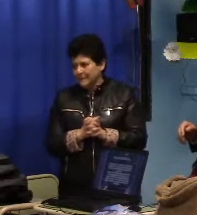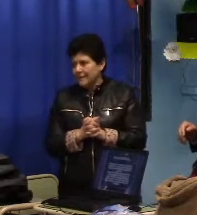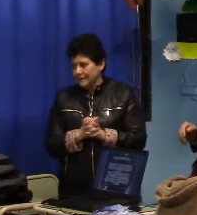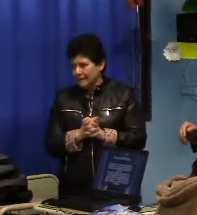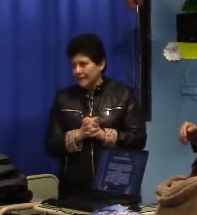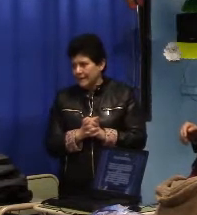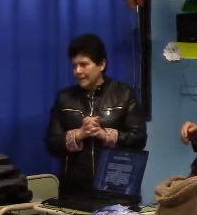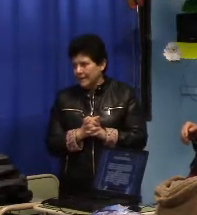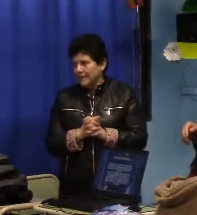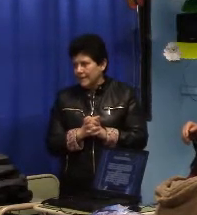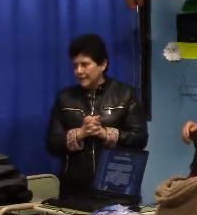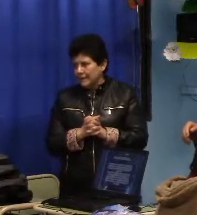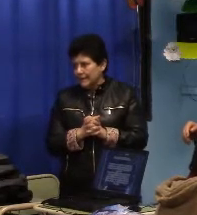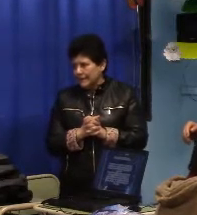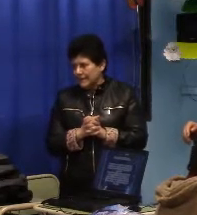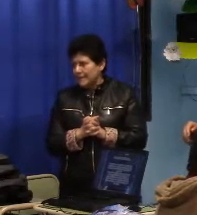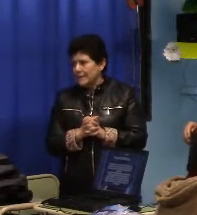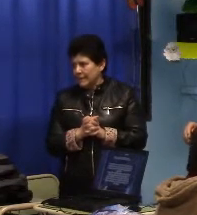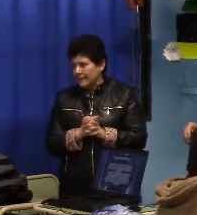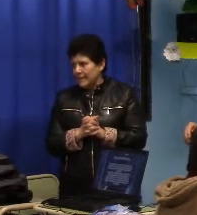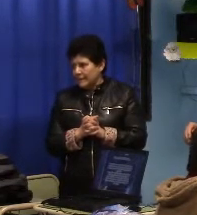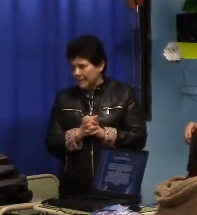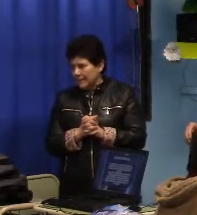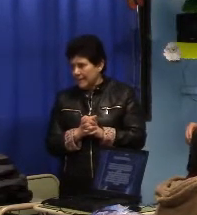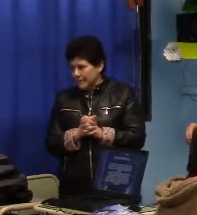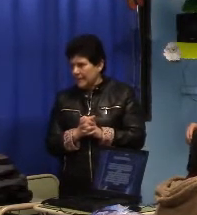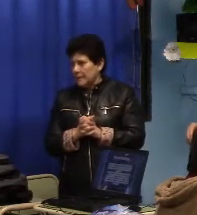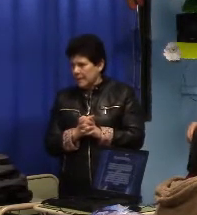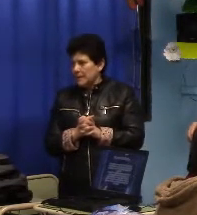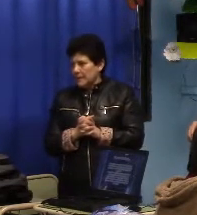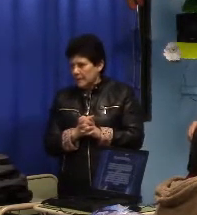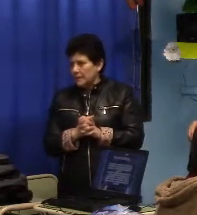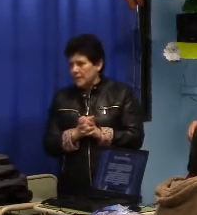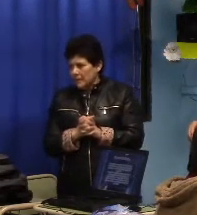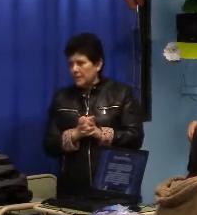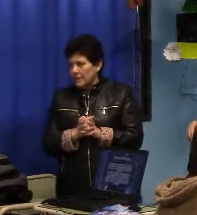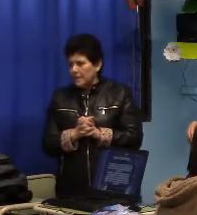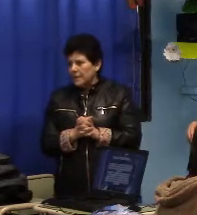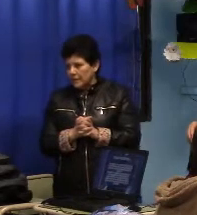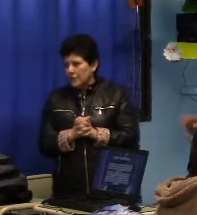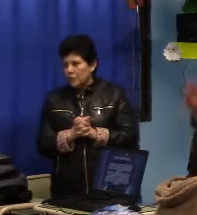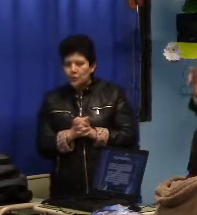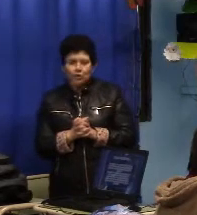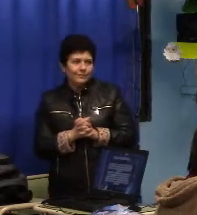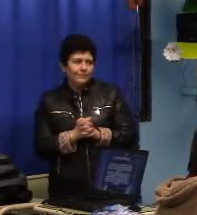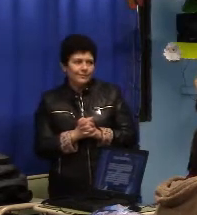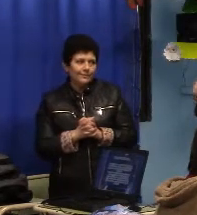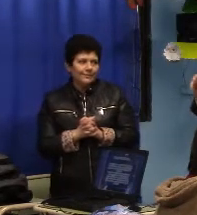Sí.